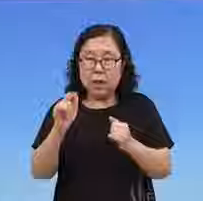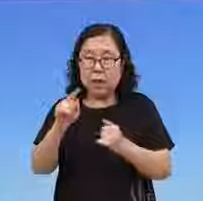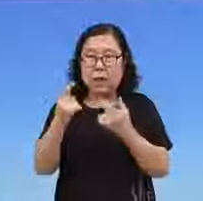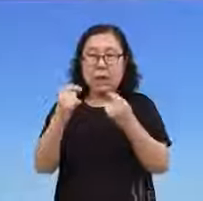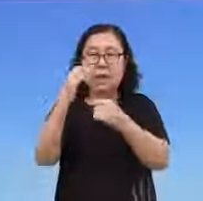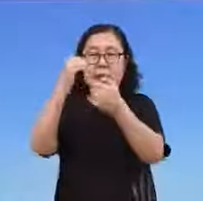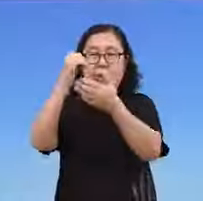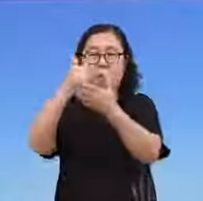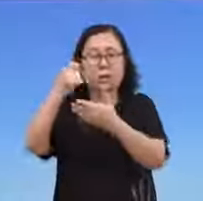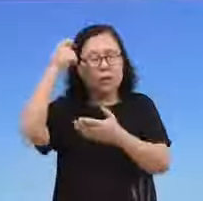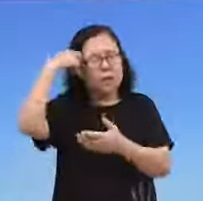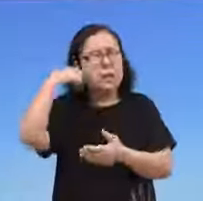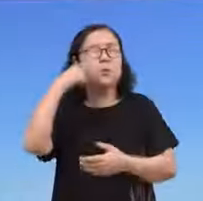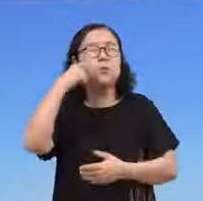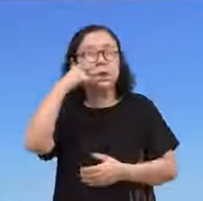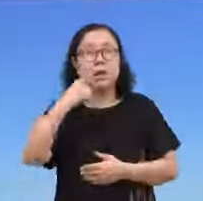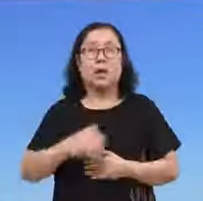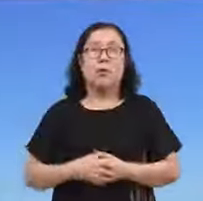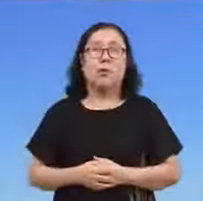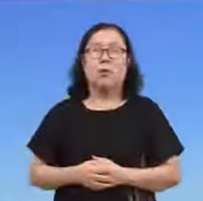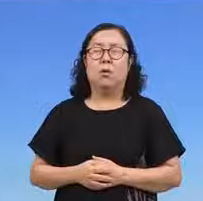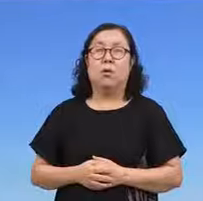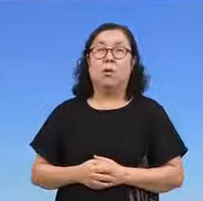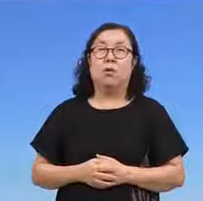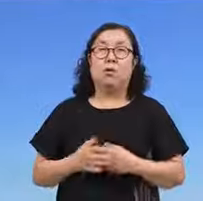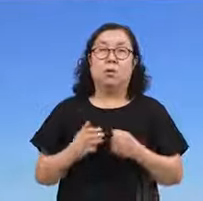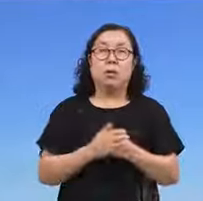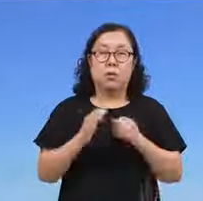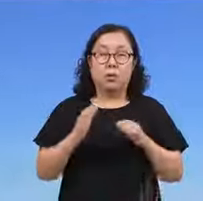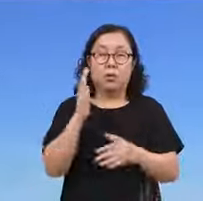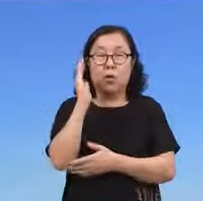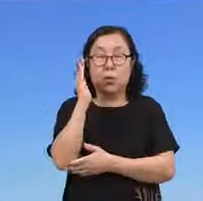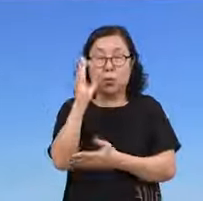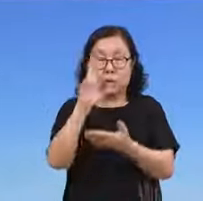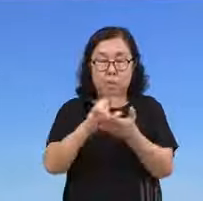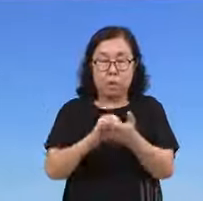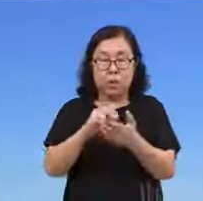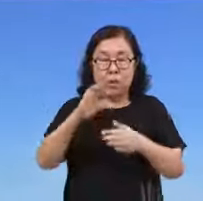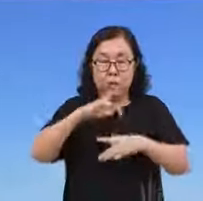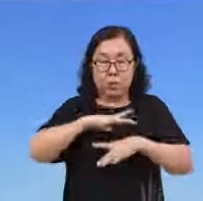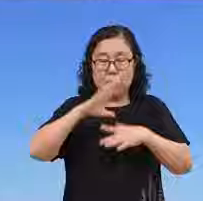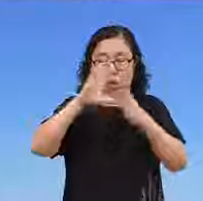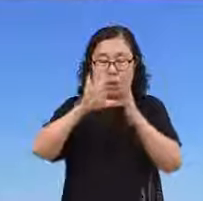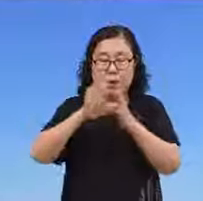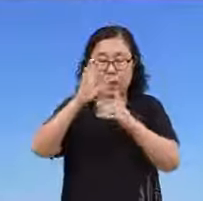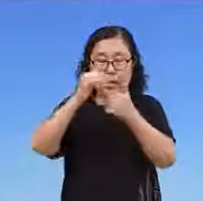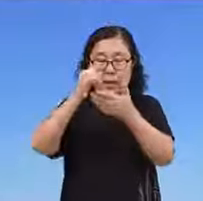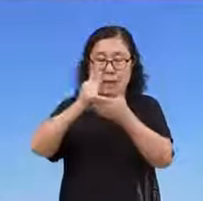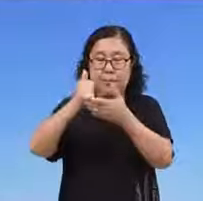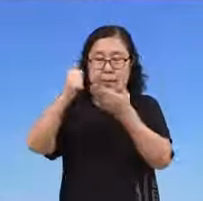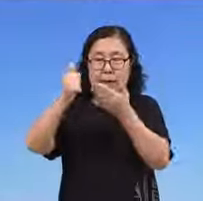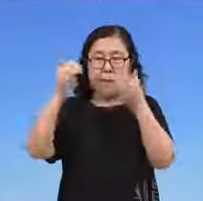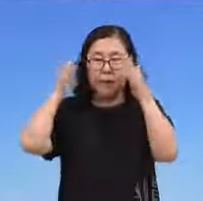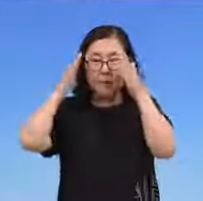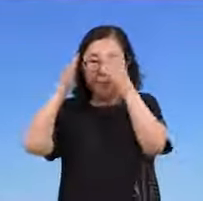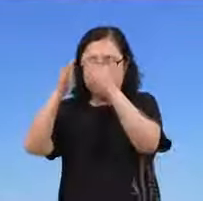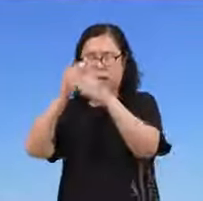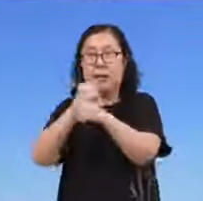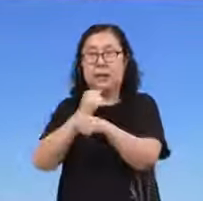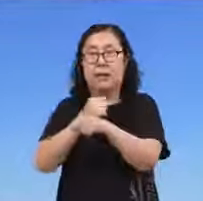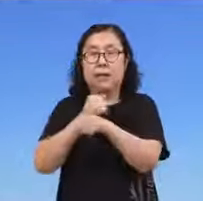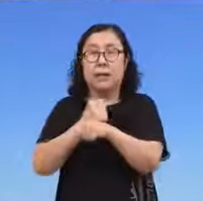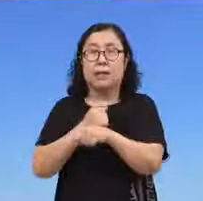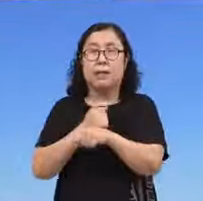제가 오늘 설교 제목을요, 두려울 때 하나님께 집중하기, 이렇게 정하지 않았습니까? 제가 앞에서 읽어드린